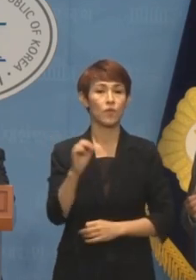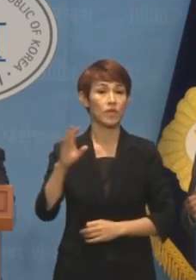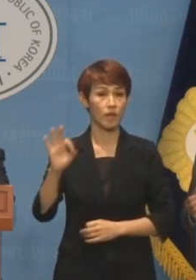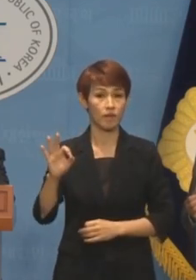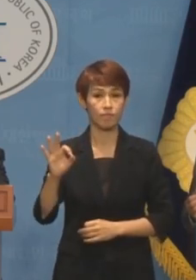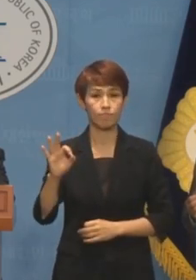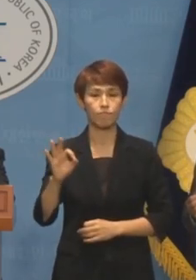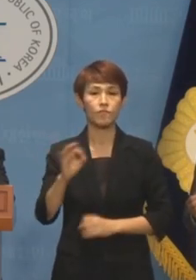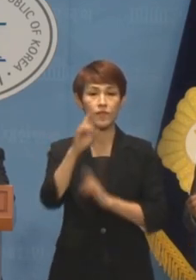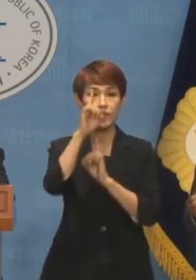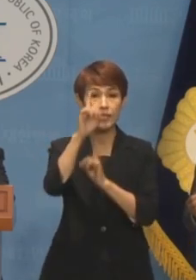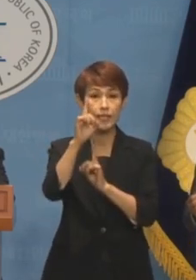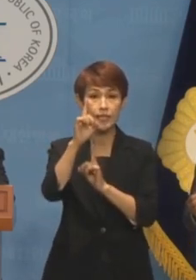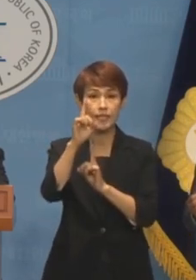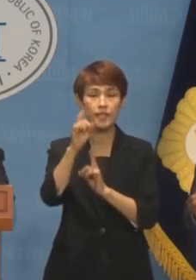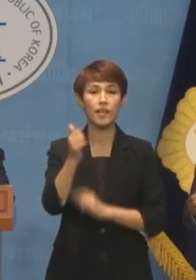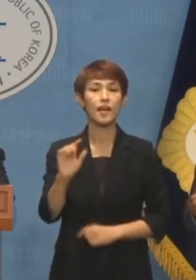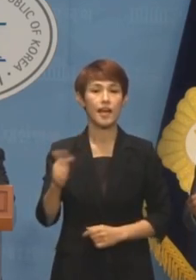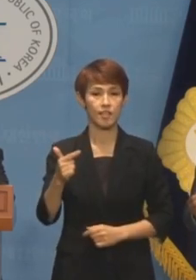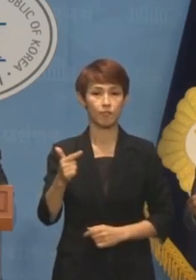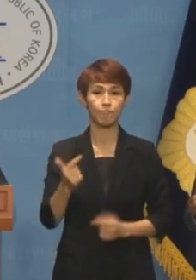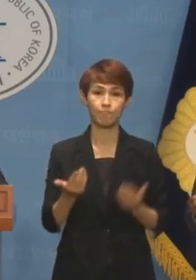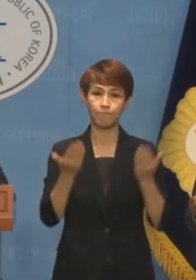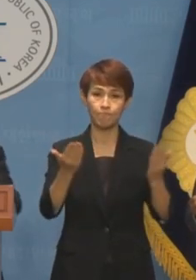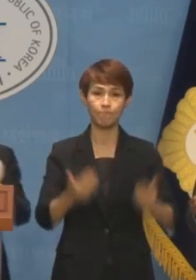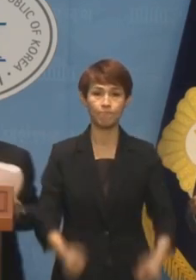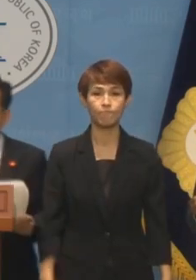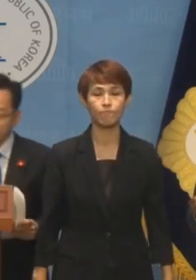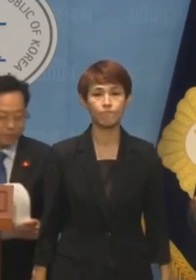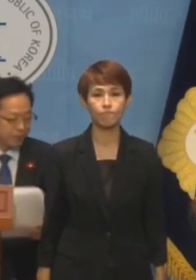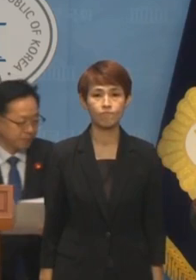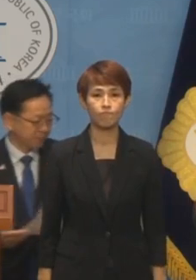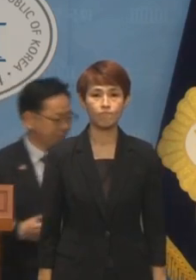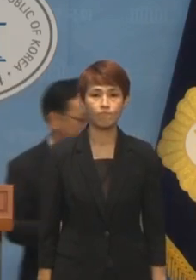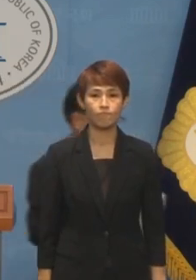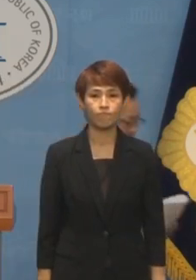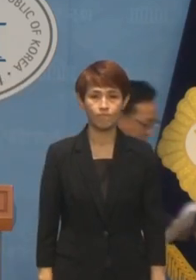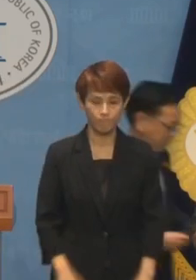양분함, 이건태, 한민수.